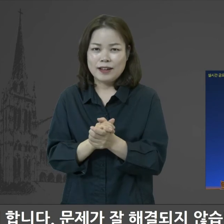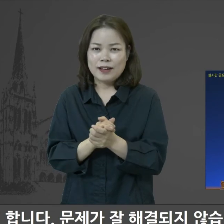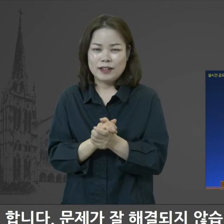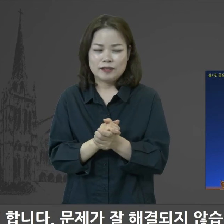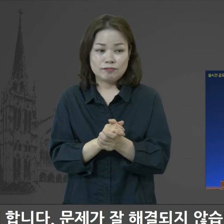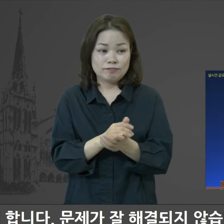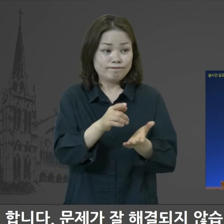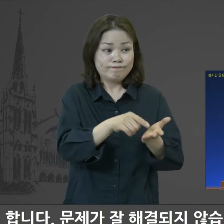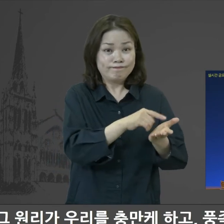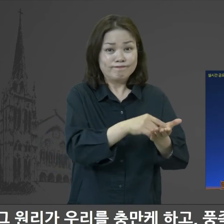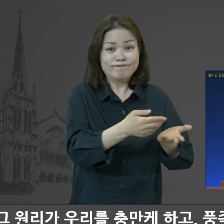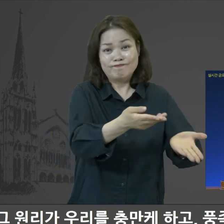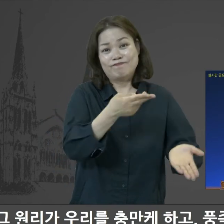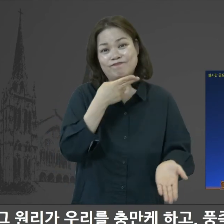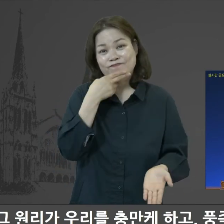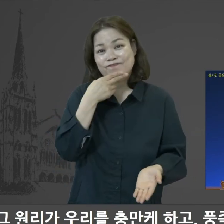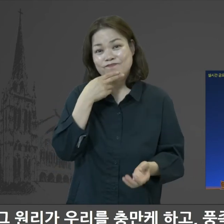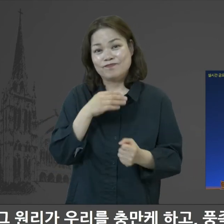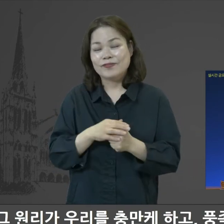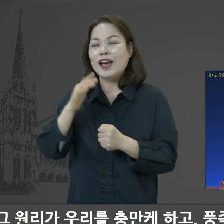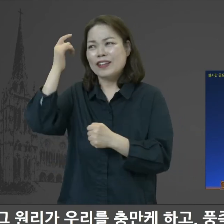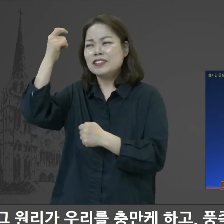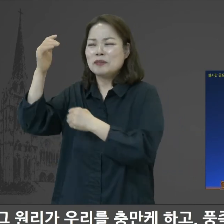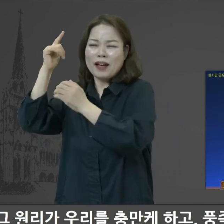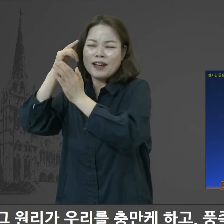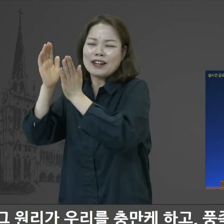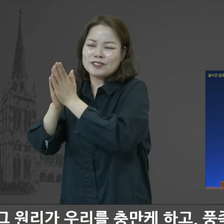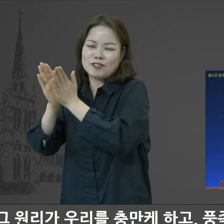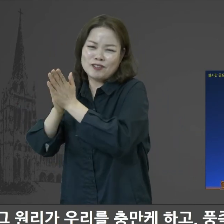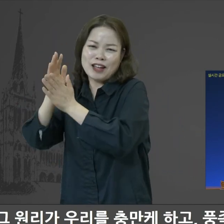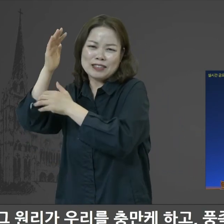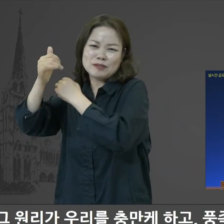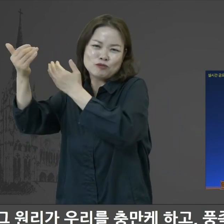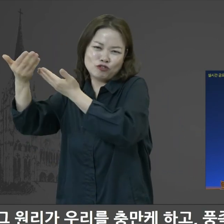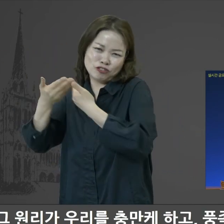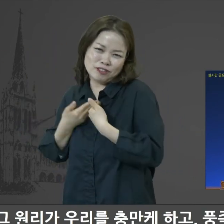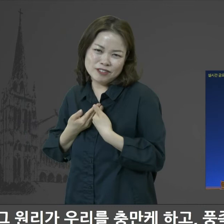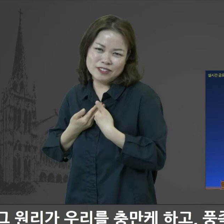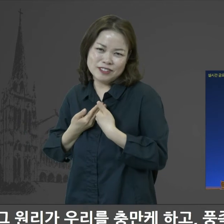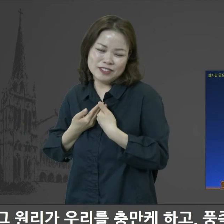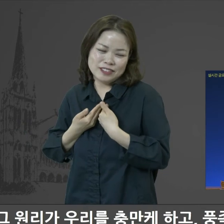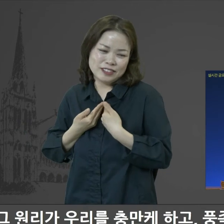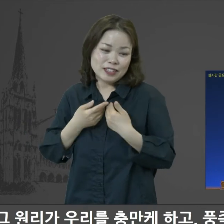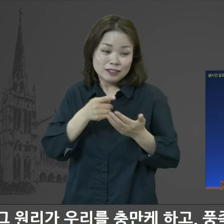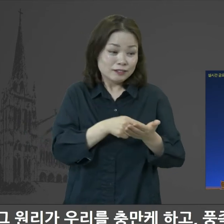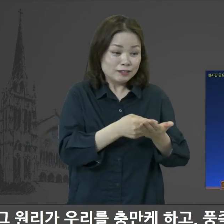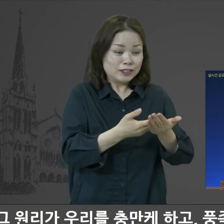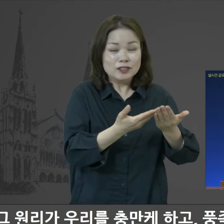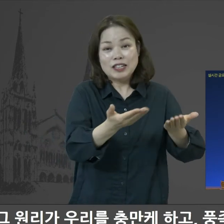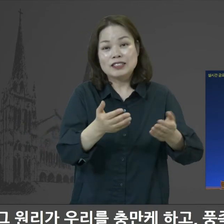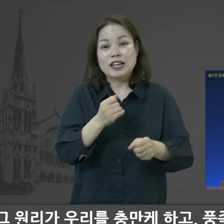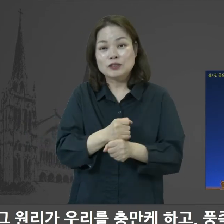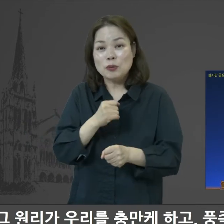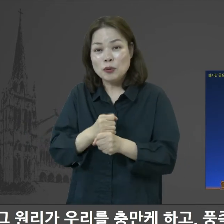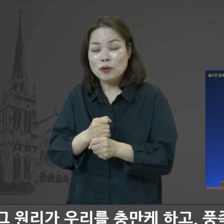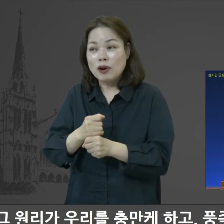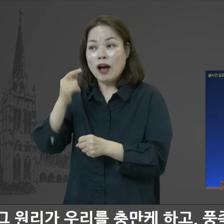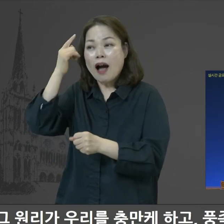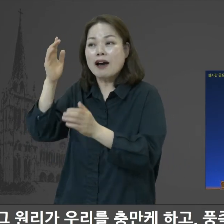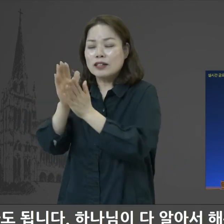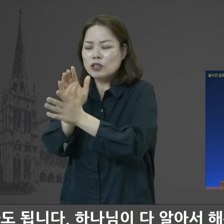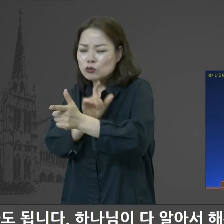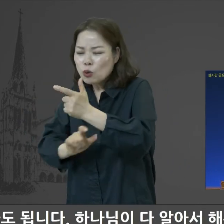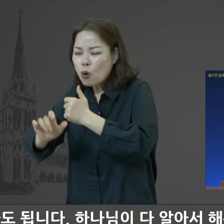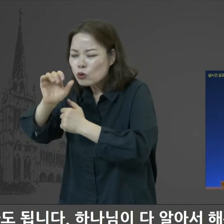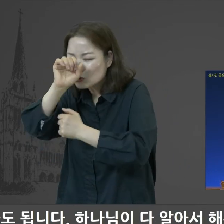보복하지 않아도 되거든요. 하나님이 다 알아서 해주시고, 보복하지 않아도 하나님이 나 더 좋은 거 채워주셨고, 하나님이 더 좋은 거